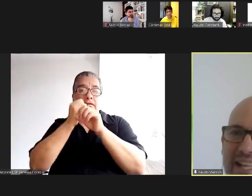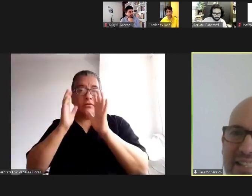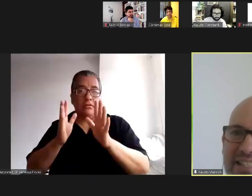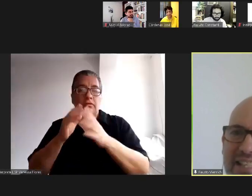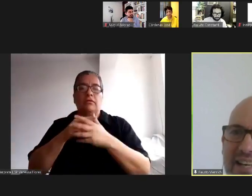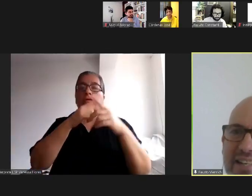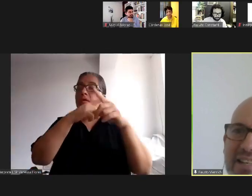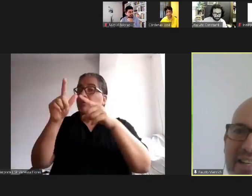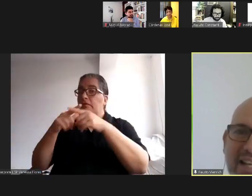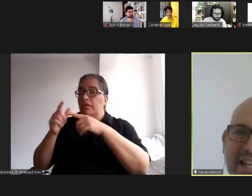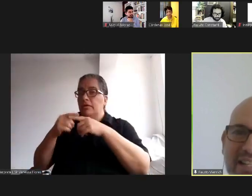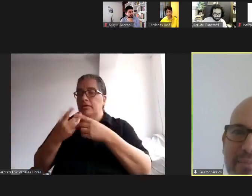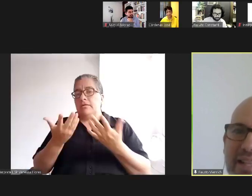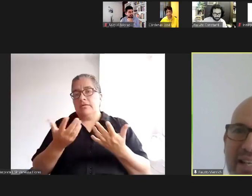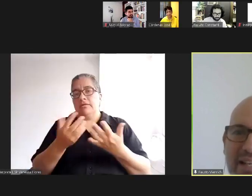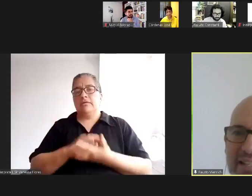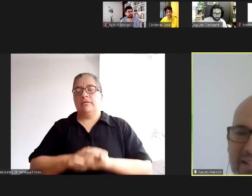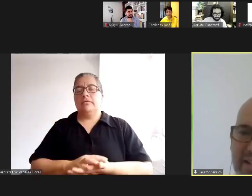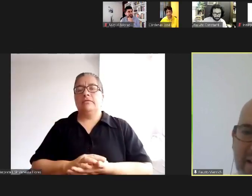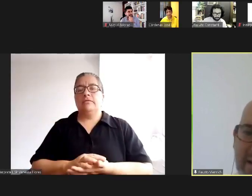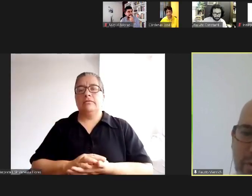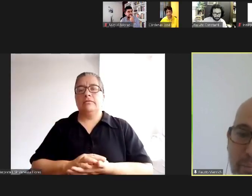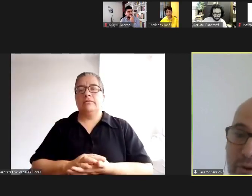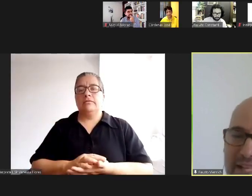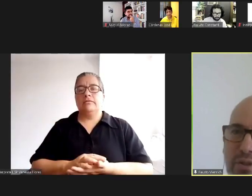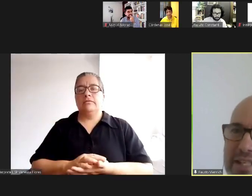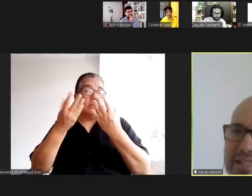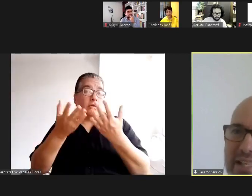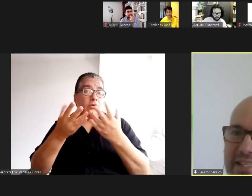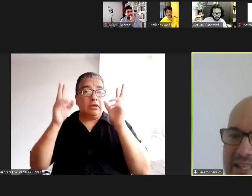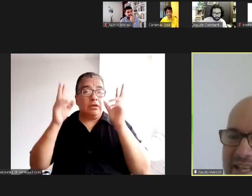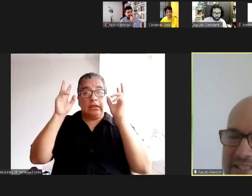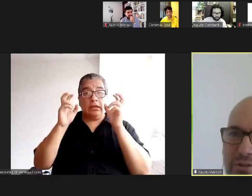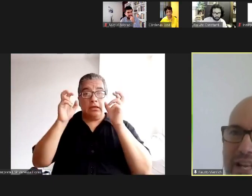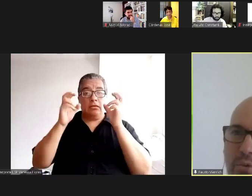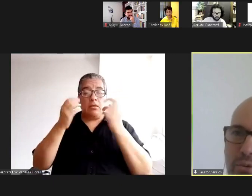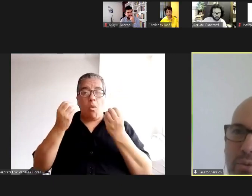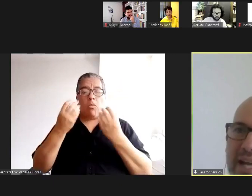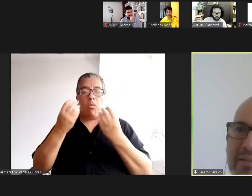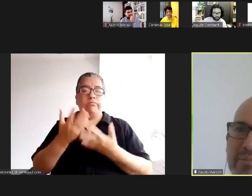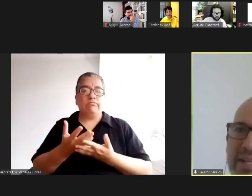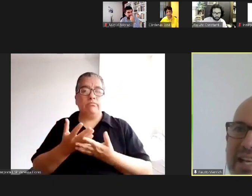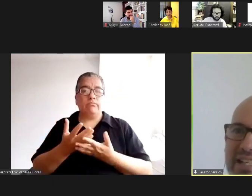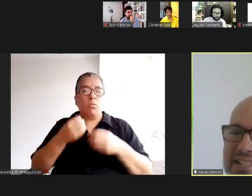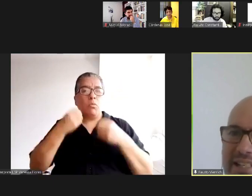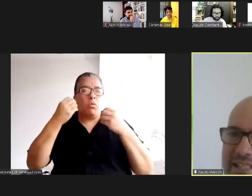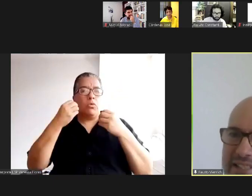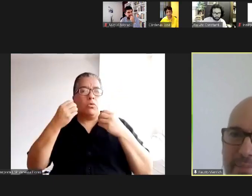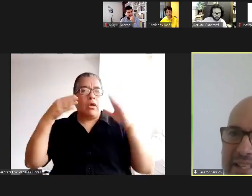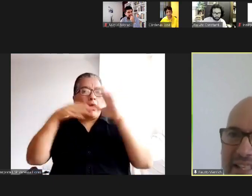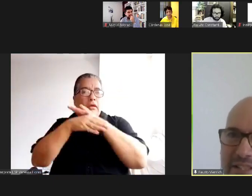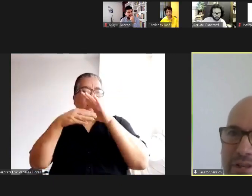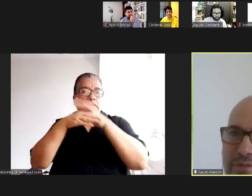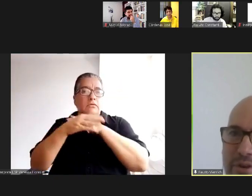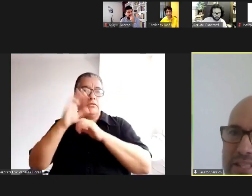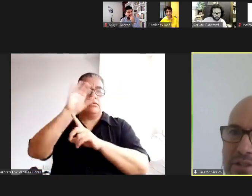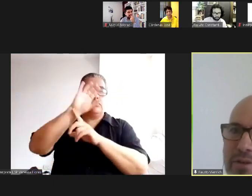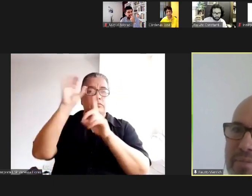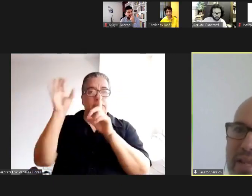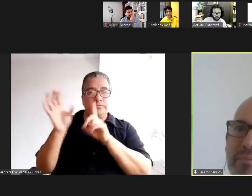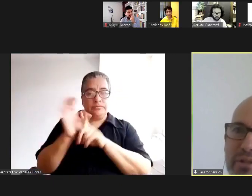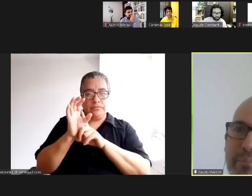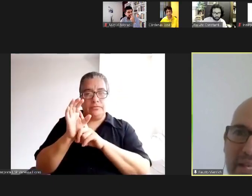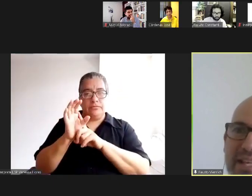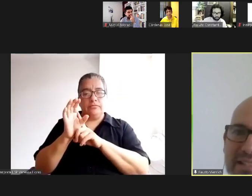fin de garantizar el tema del, o por razones de acceso a la cultura, el de temas de acceso a la